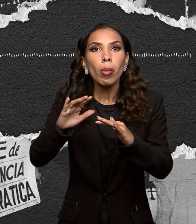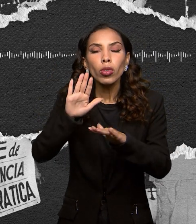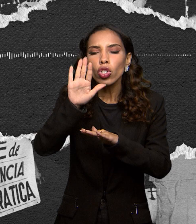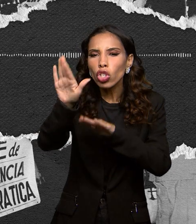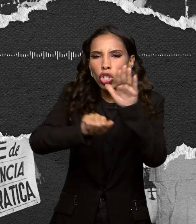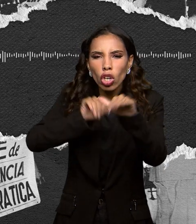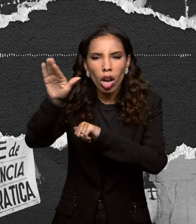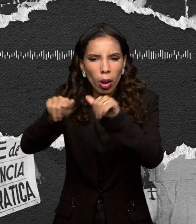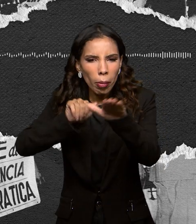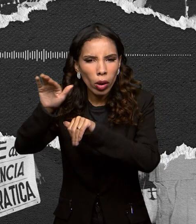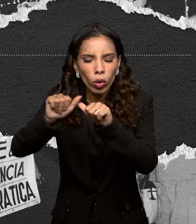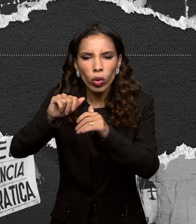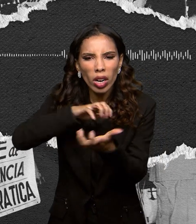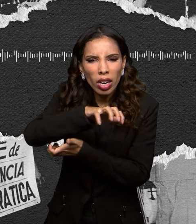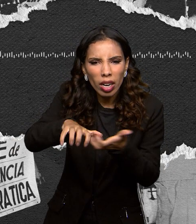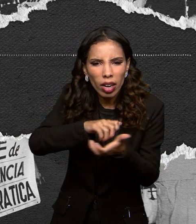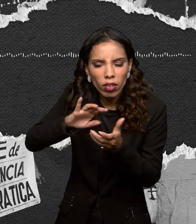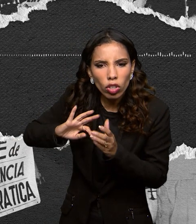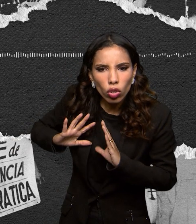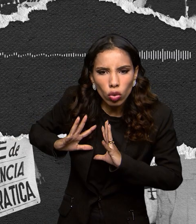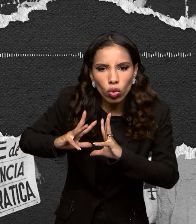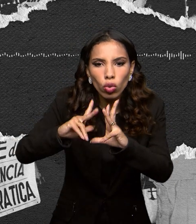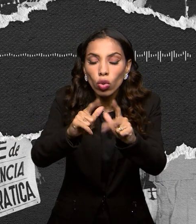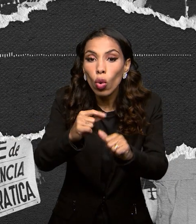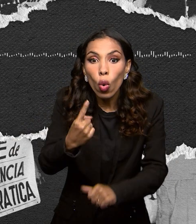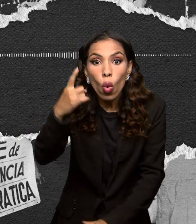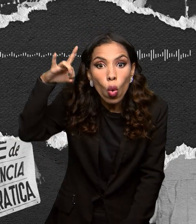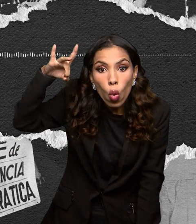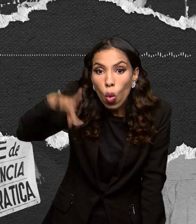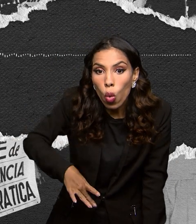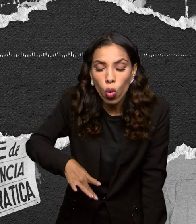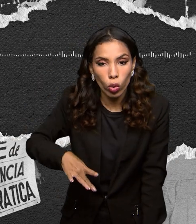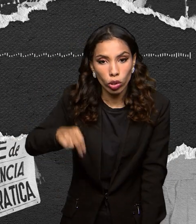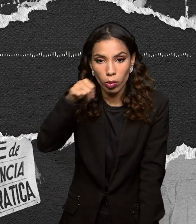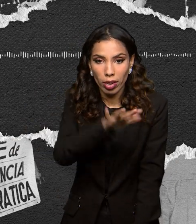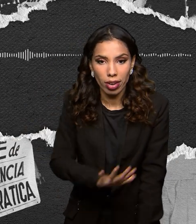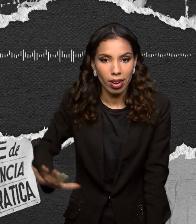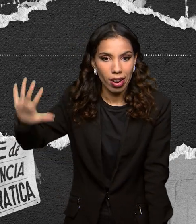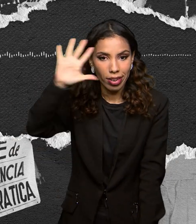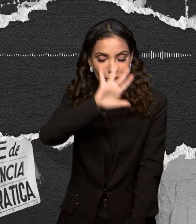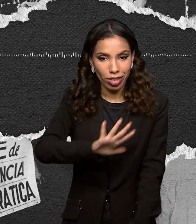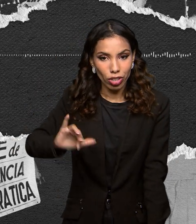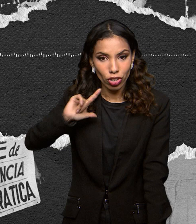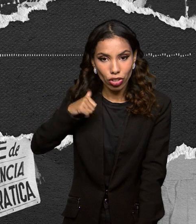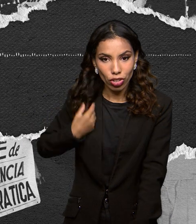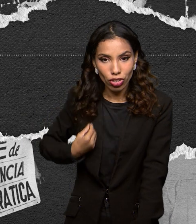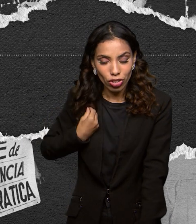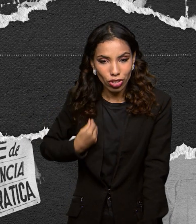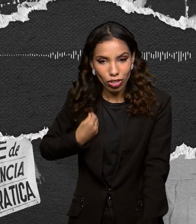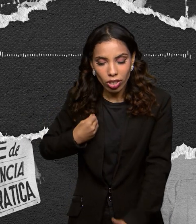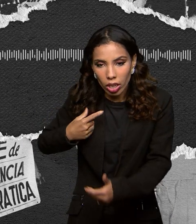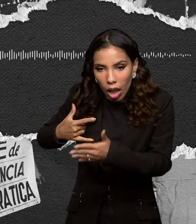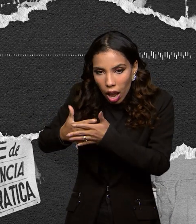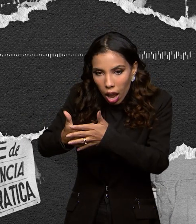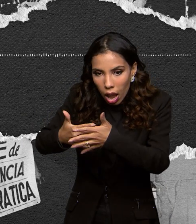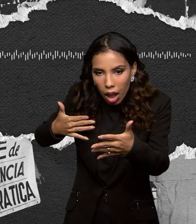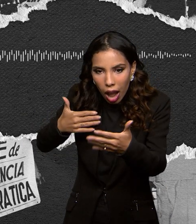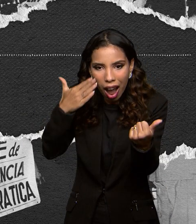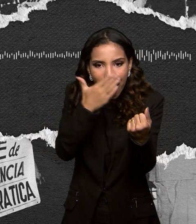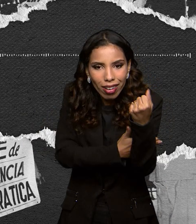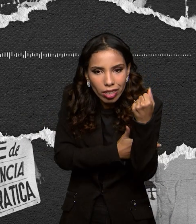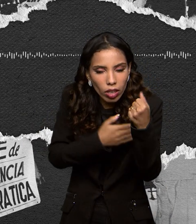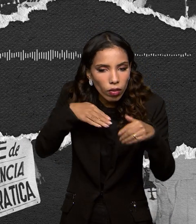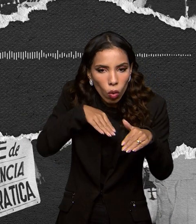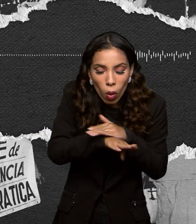do Comando Geral dos Trabalhadores foi a última transmissão da Rádio Nacional que encontramos em nossos arquivos naquele dia. O golpe que